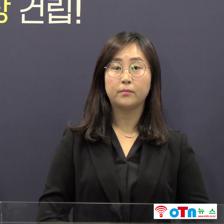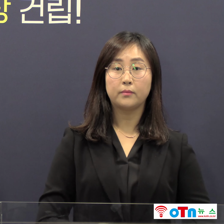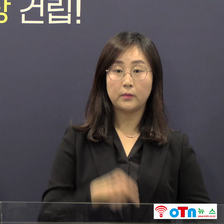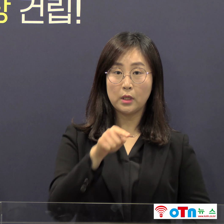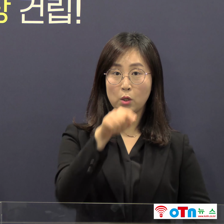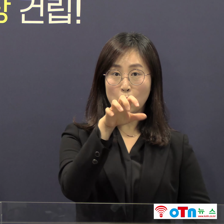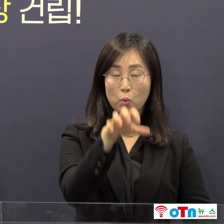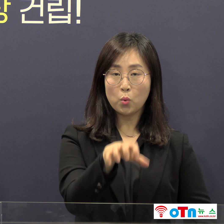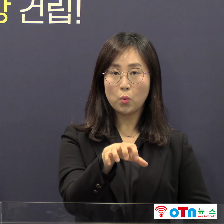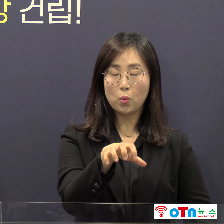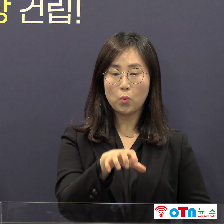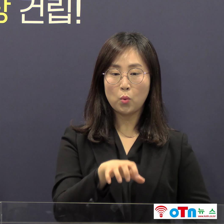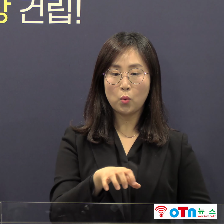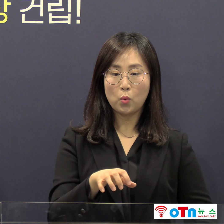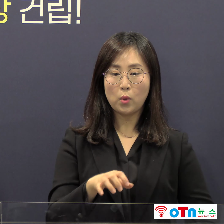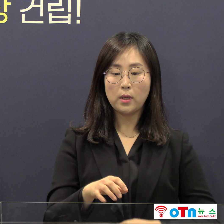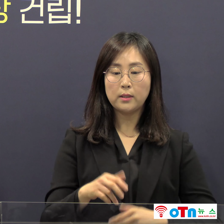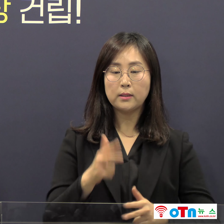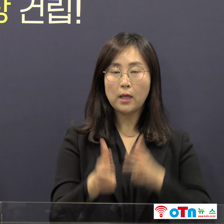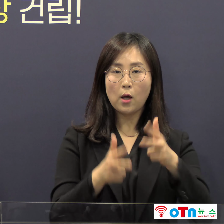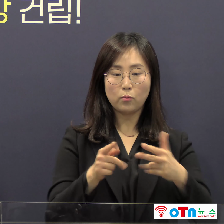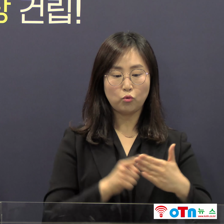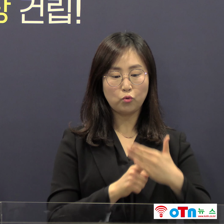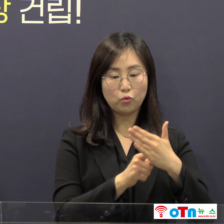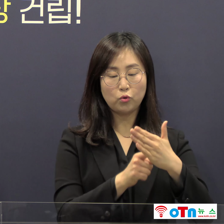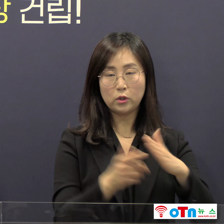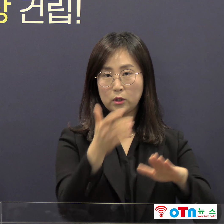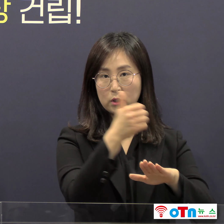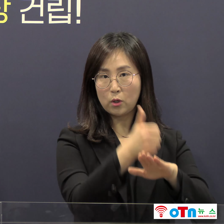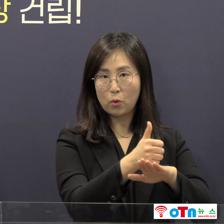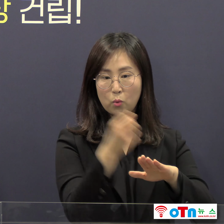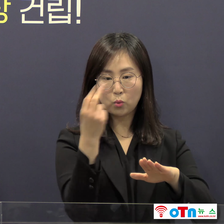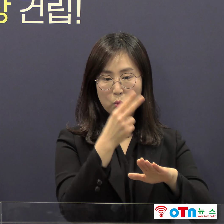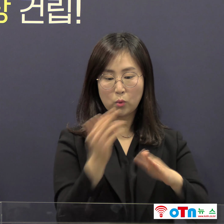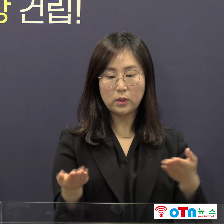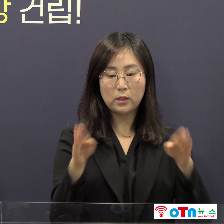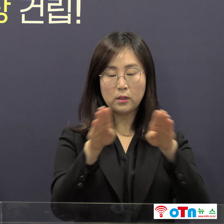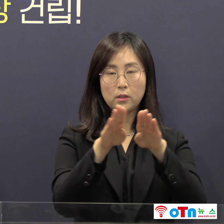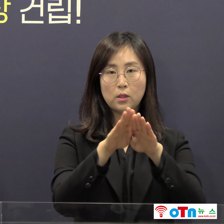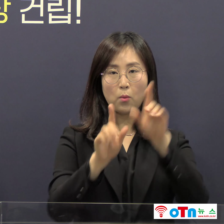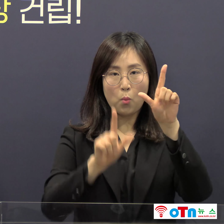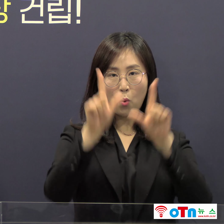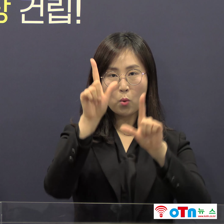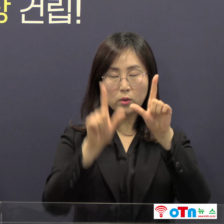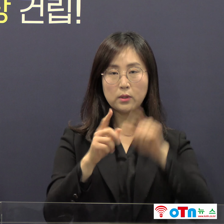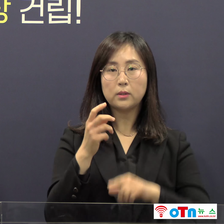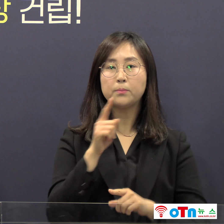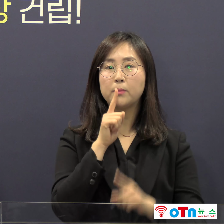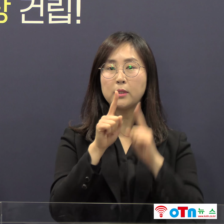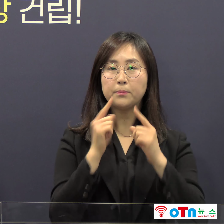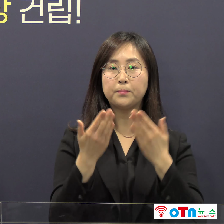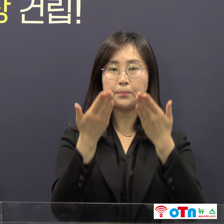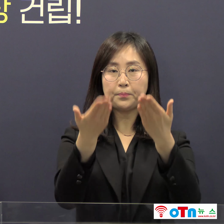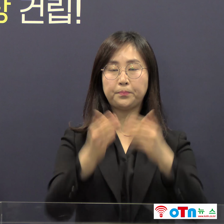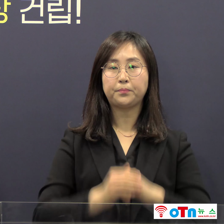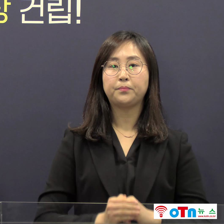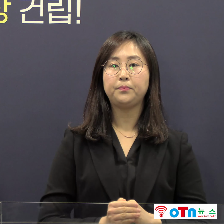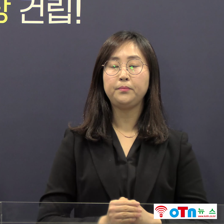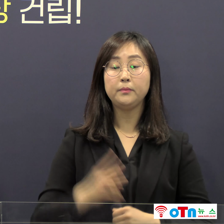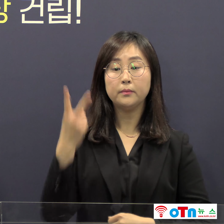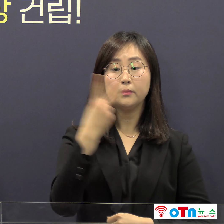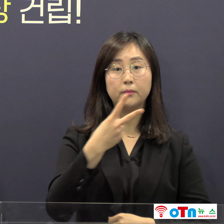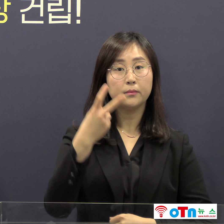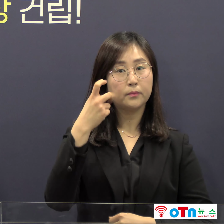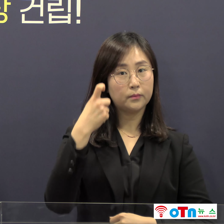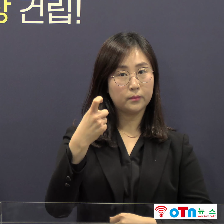세종예술의 전당의 사업 추진 경과와 시설 현황에 대해서 말씀드리겠습니다. 세종예술의 전당은 2010년